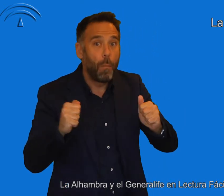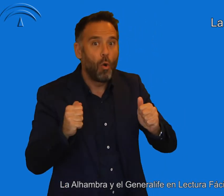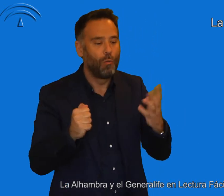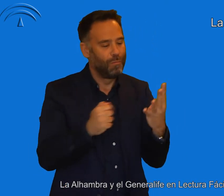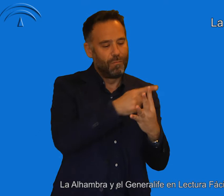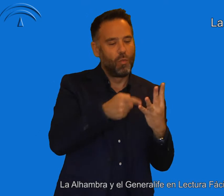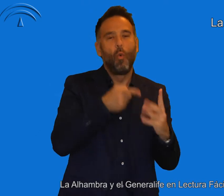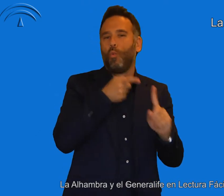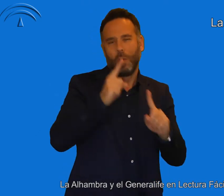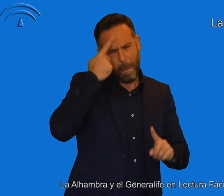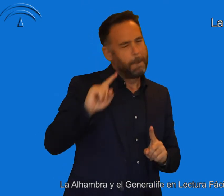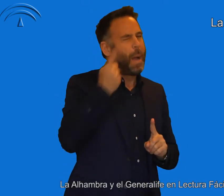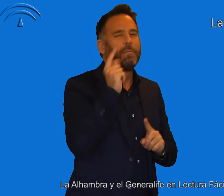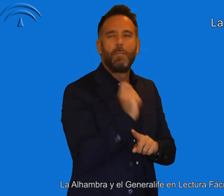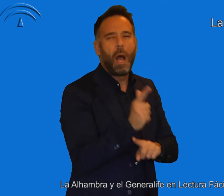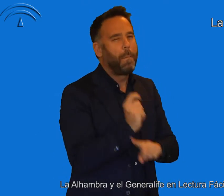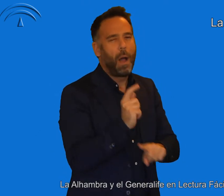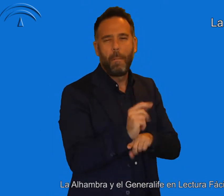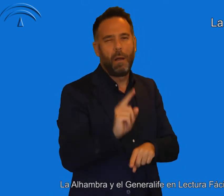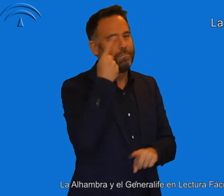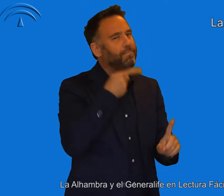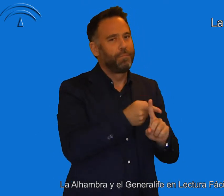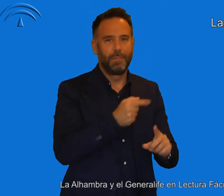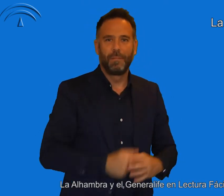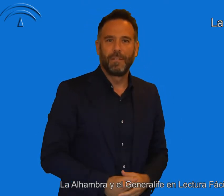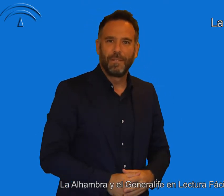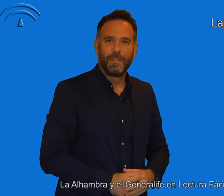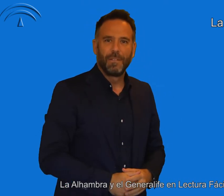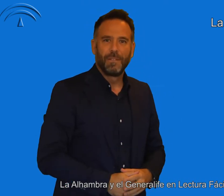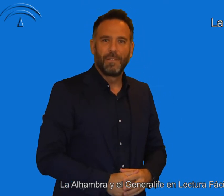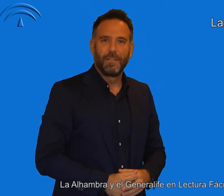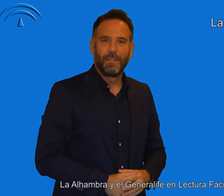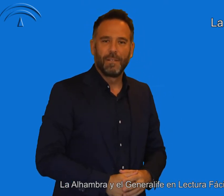la madera y el mármol son los materiales más utilizados.